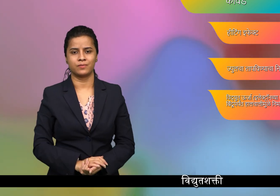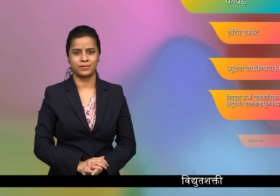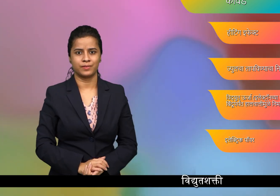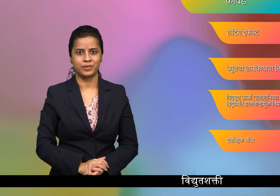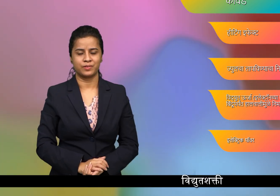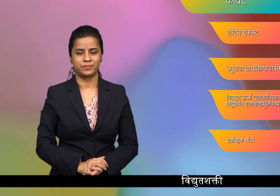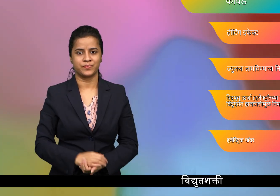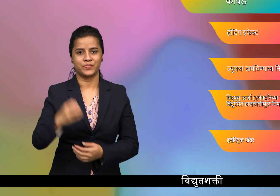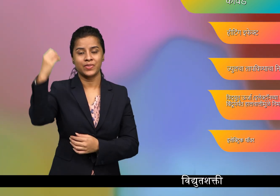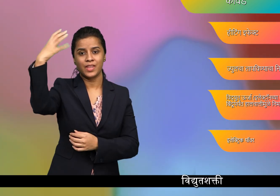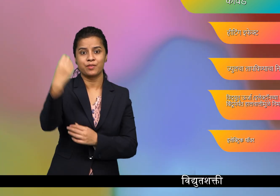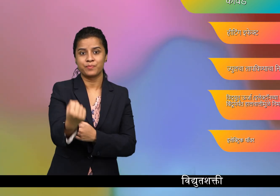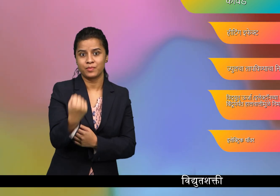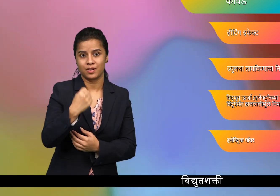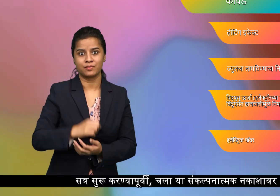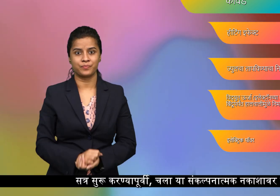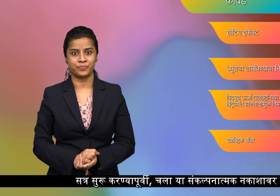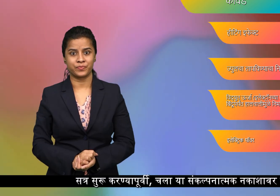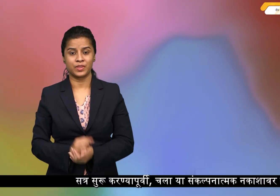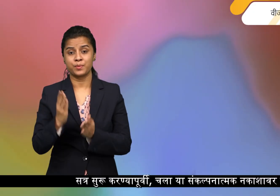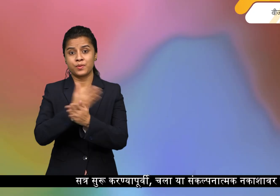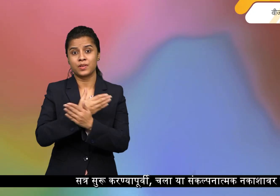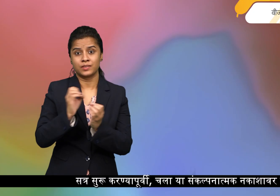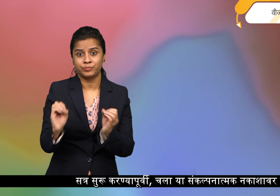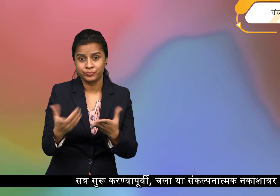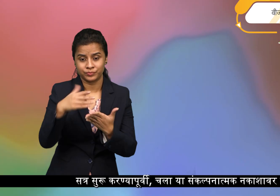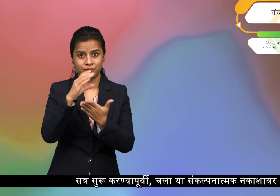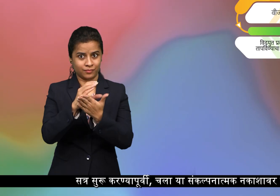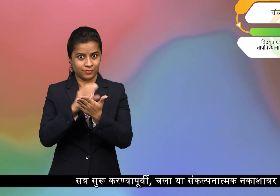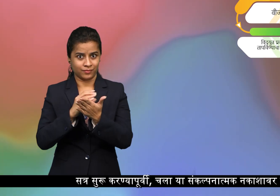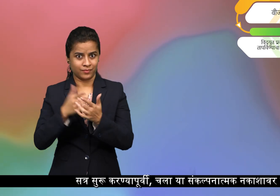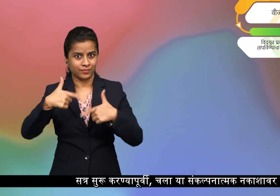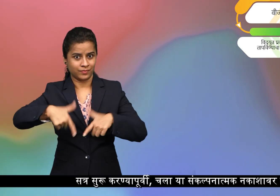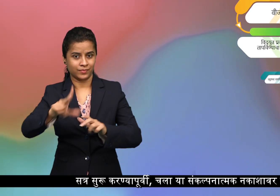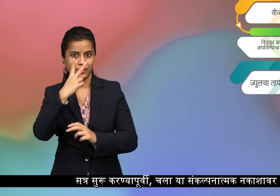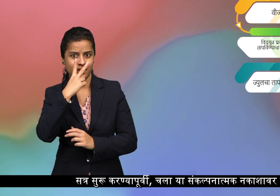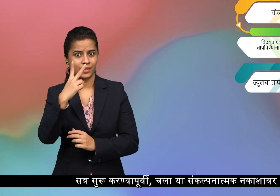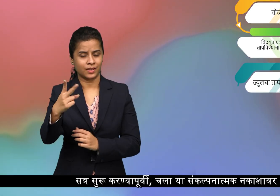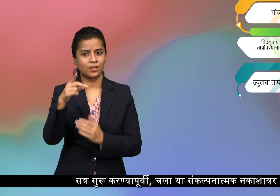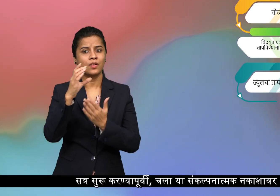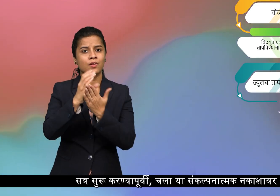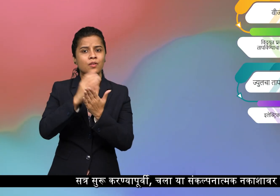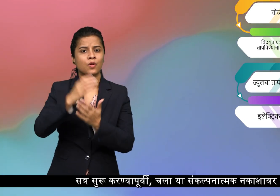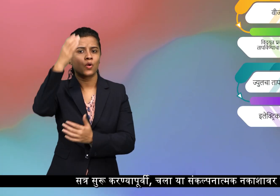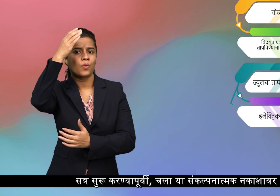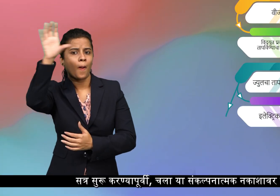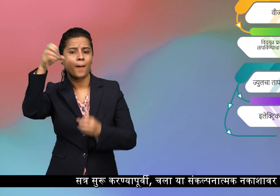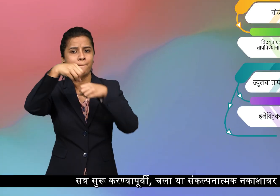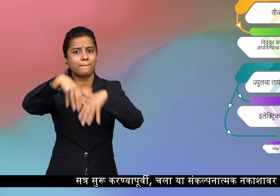विद्युत शक्ती. सत्र सुरू करण्यापूर्वी चला या संकल्पनात्मक नकाशावर नजर टाकूया.